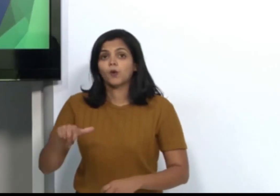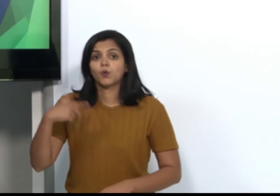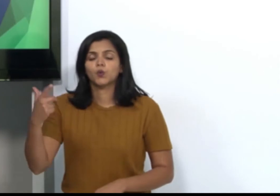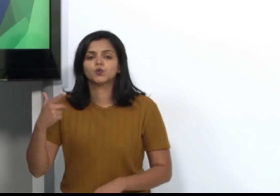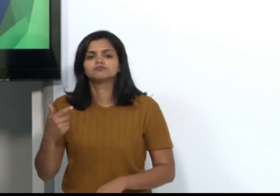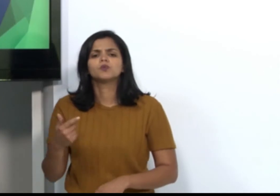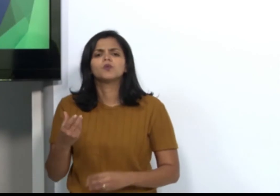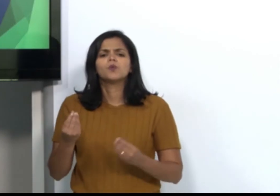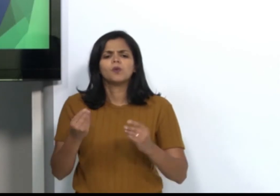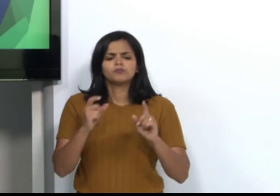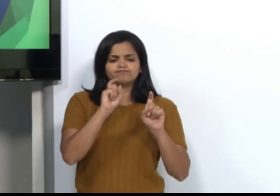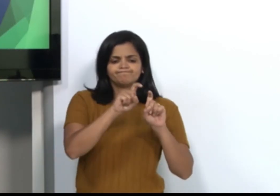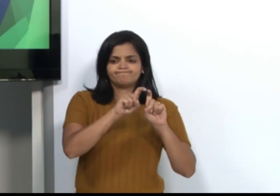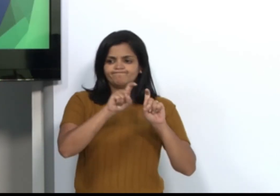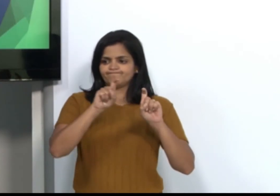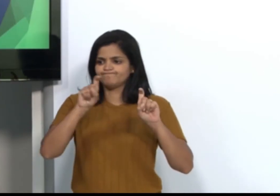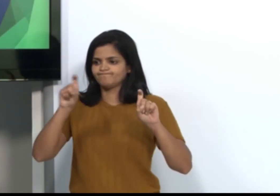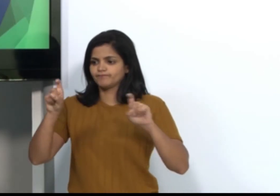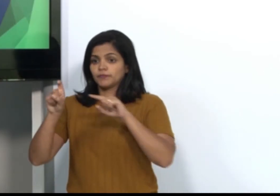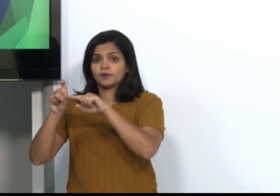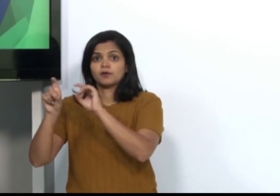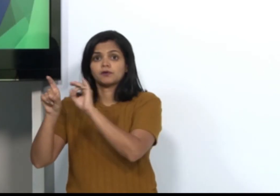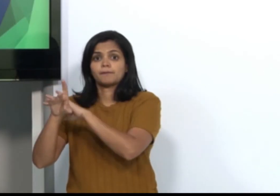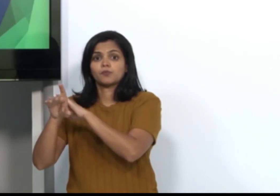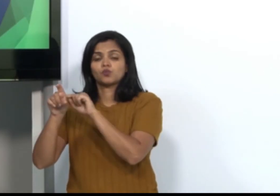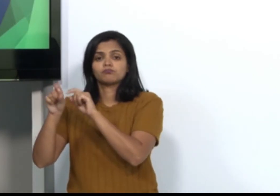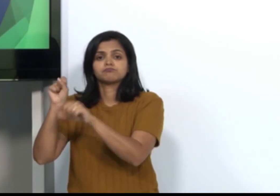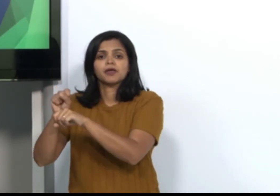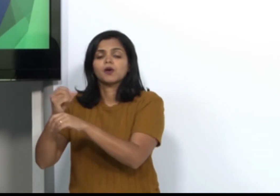Veja aqui com relação ao tempo do sinal. Quando ele termina?